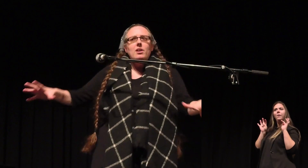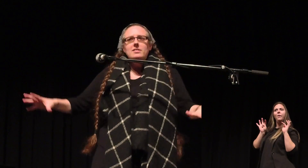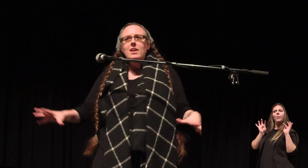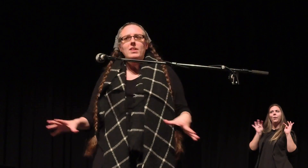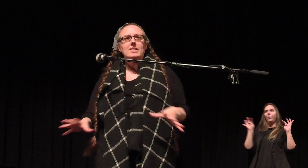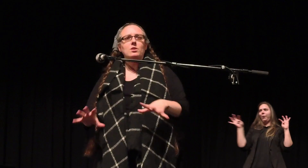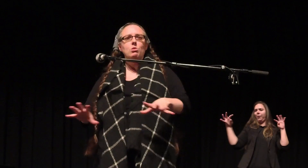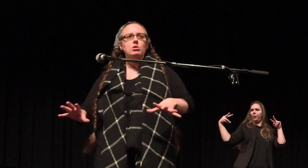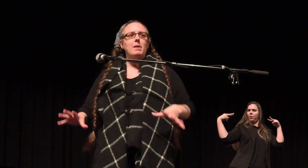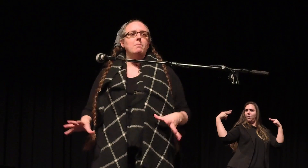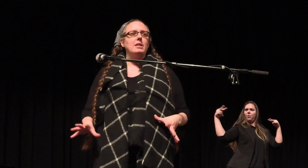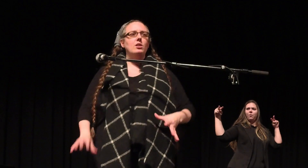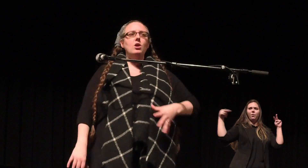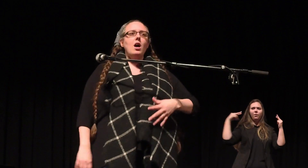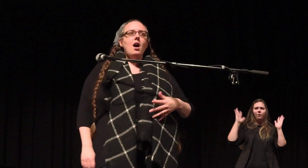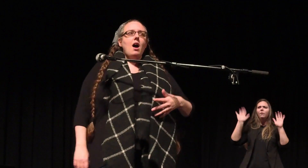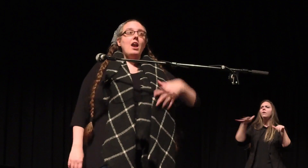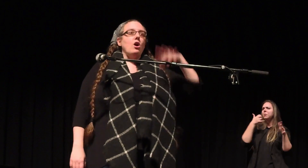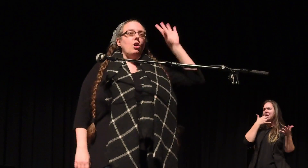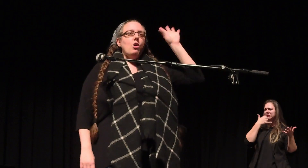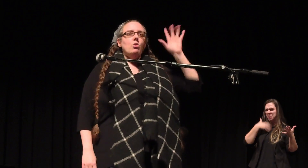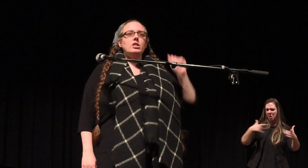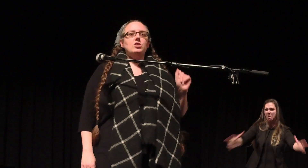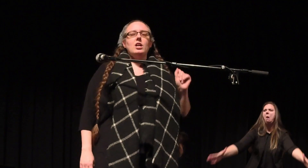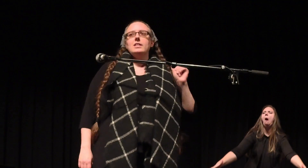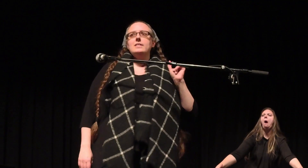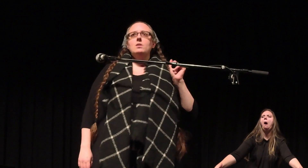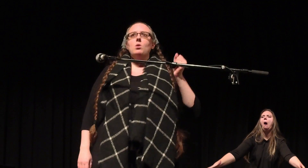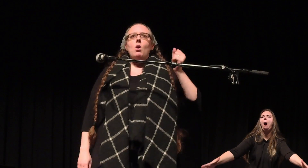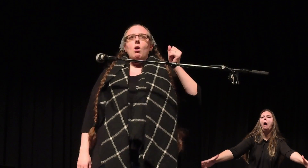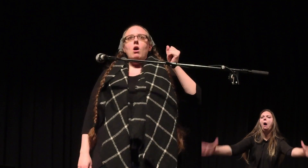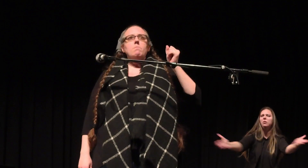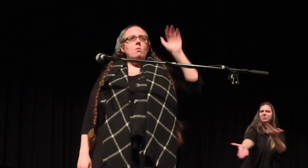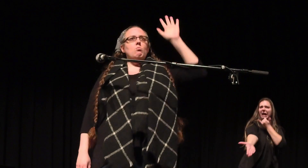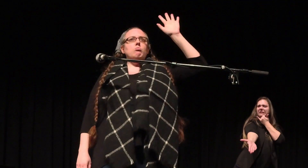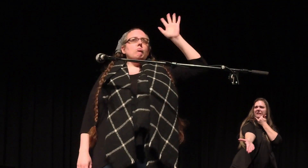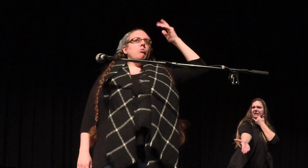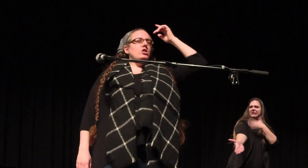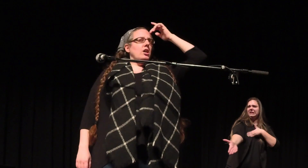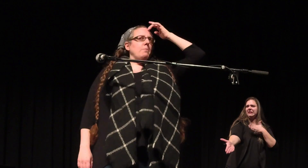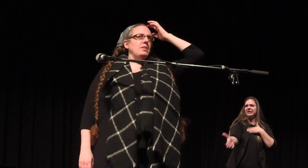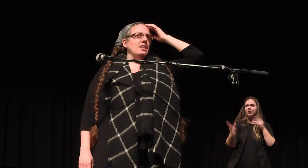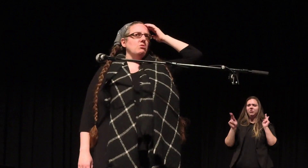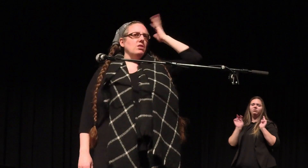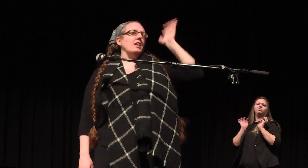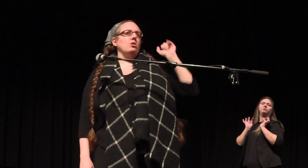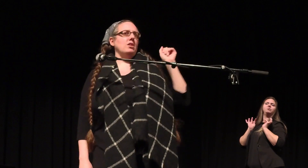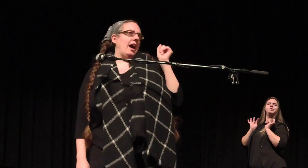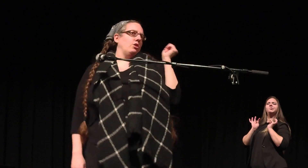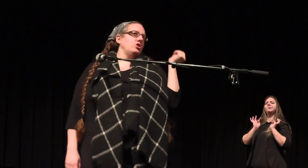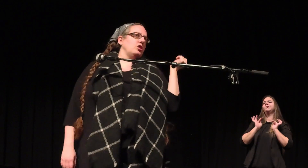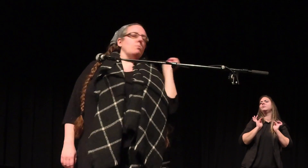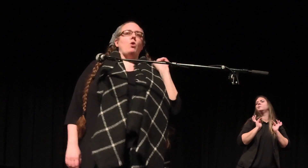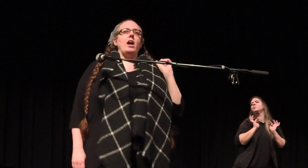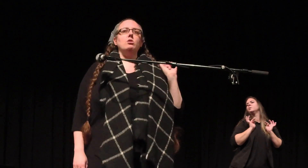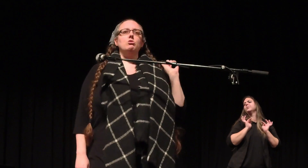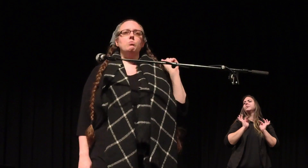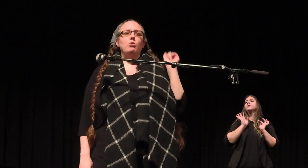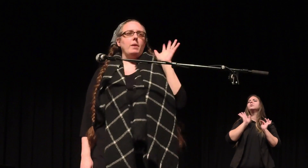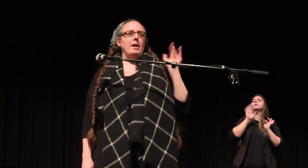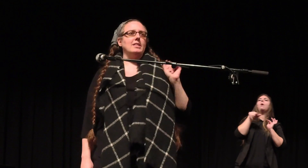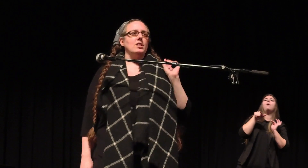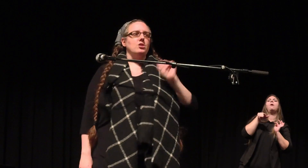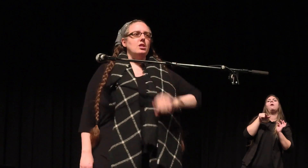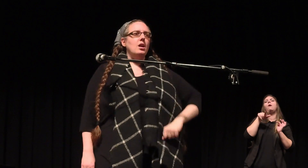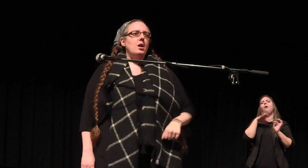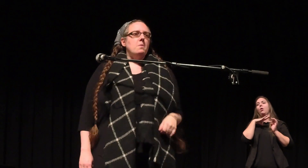qui se passait avec cette grosse marmite-là. Alors, un des gens a dit moi, j'aurais peut-être quelques carottes chez moi que je